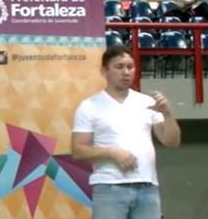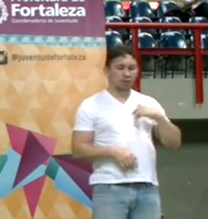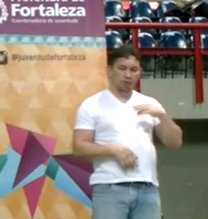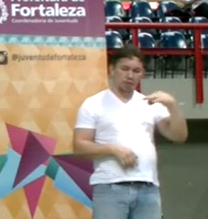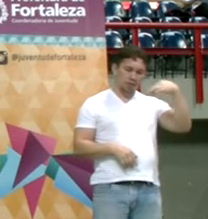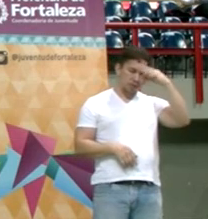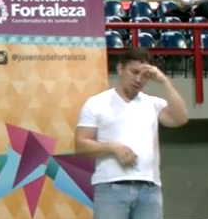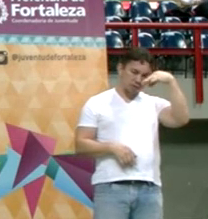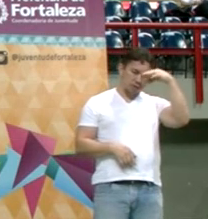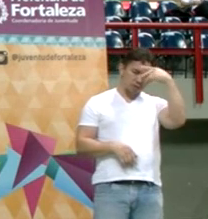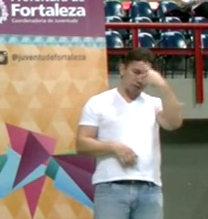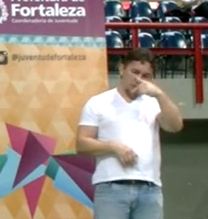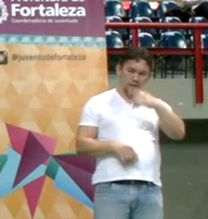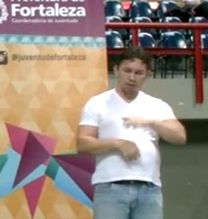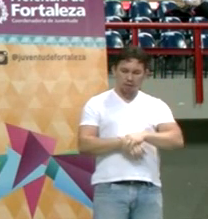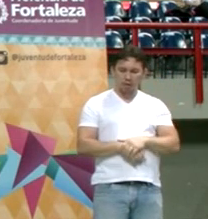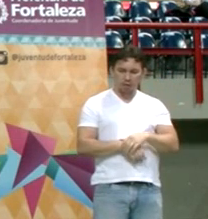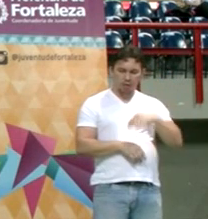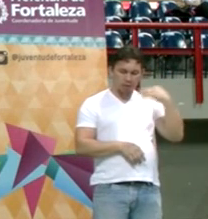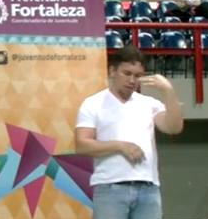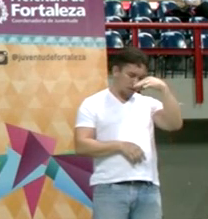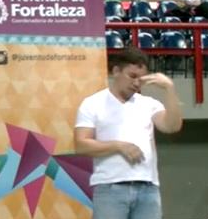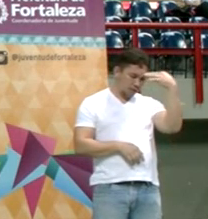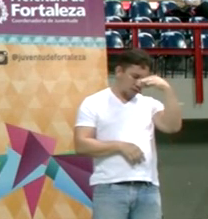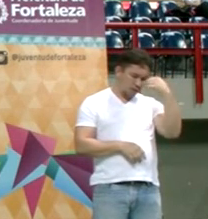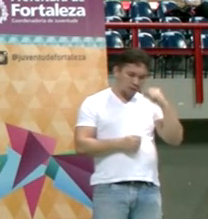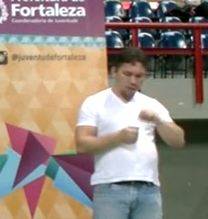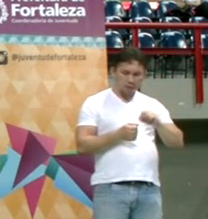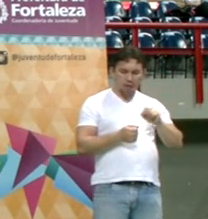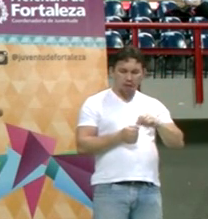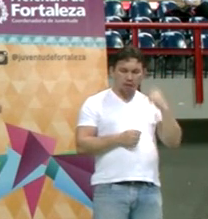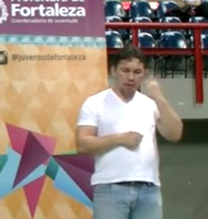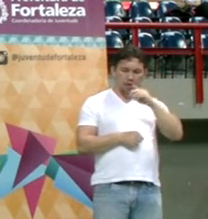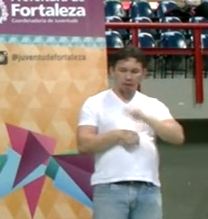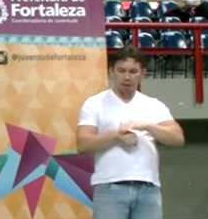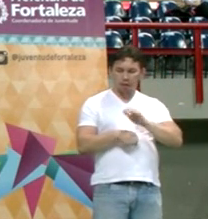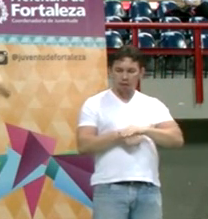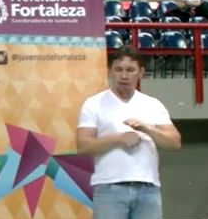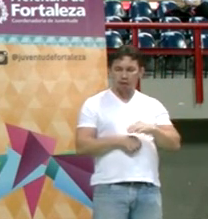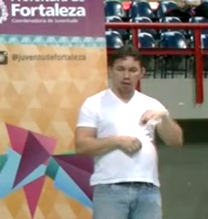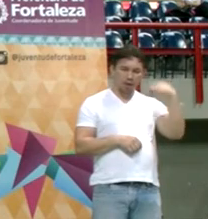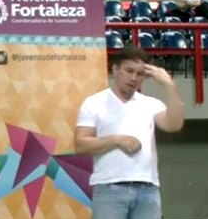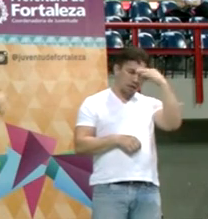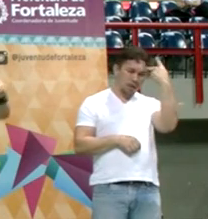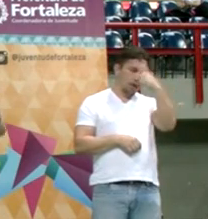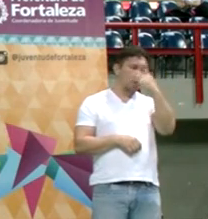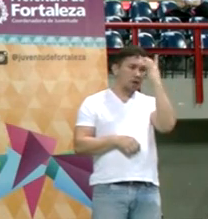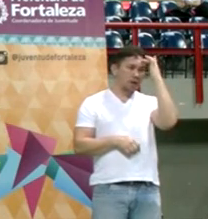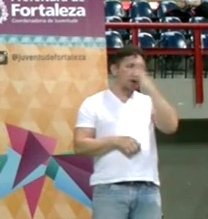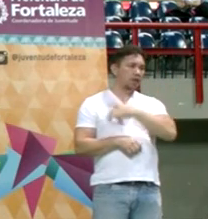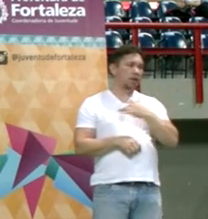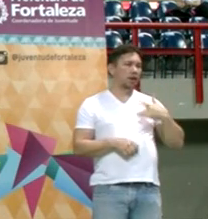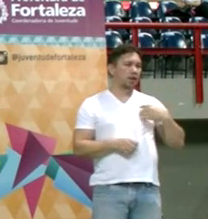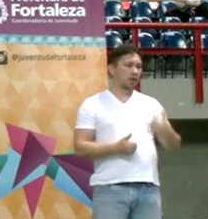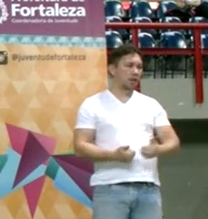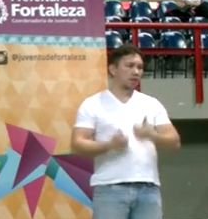sobre certas horas, porque a hipnose permite fazer isso. Eu induzi o menino a achar que ele estava curado.